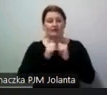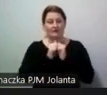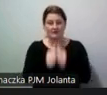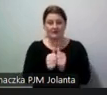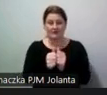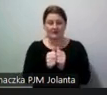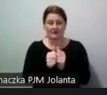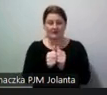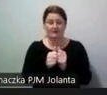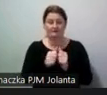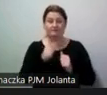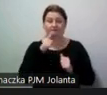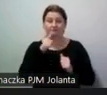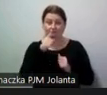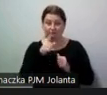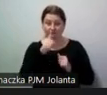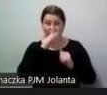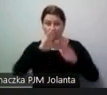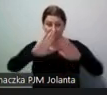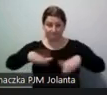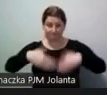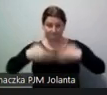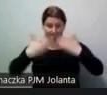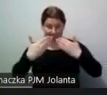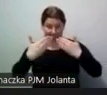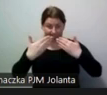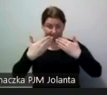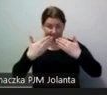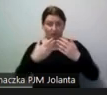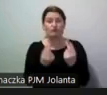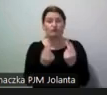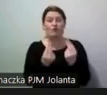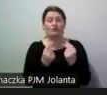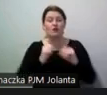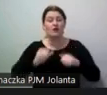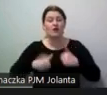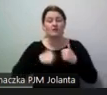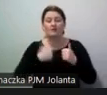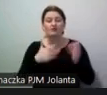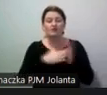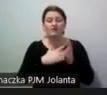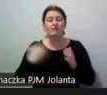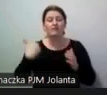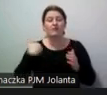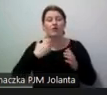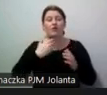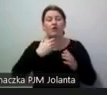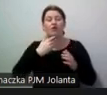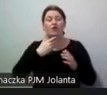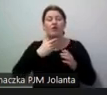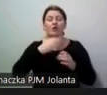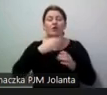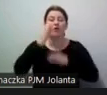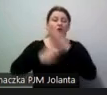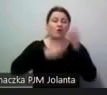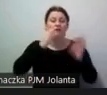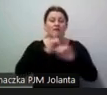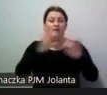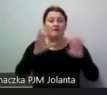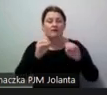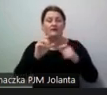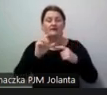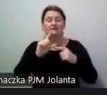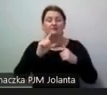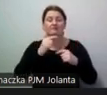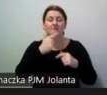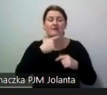zadań. Ta instrukcja jest wyświetlana uczniom po to, żeby nie trzeba było omawiać albo za pomocą języka polskiego,